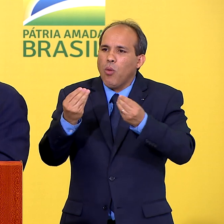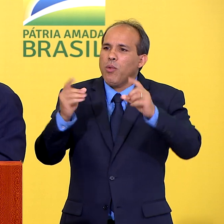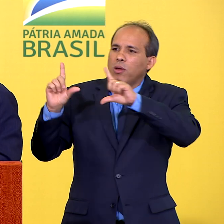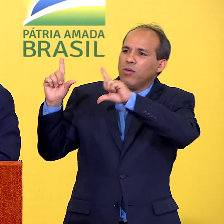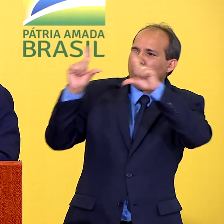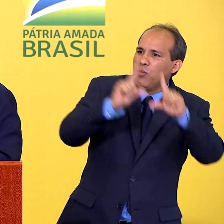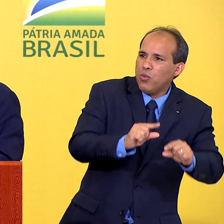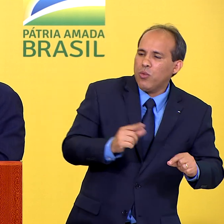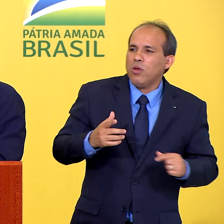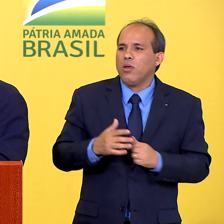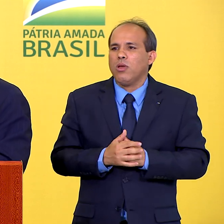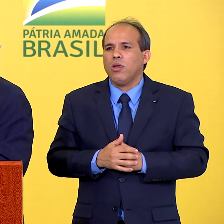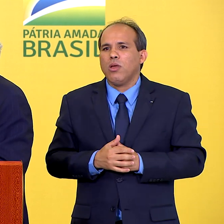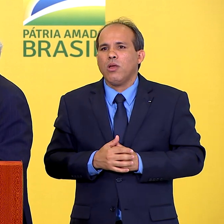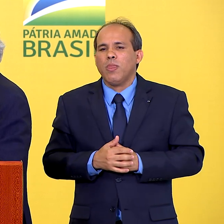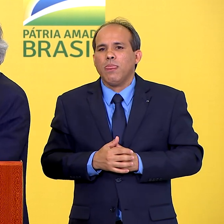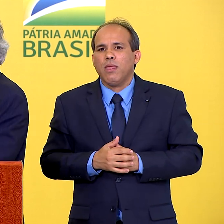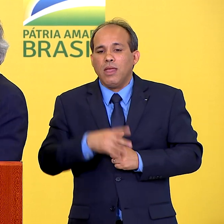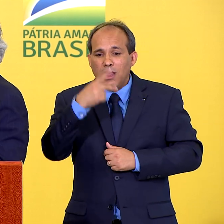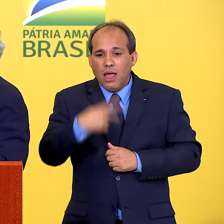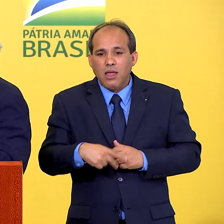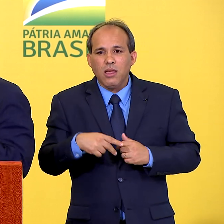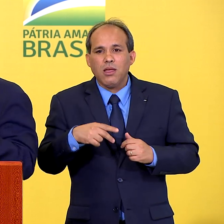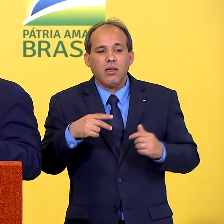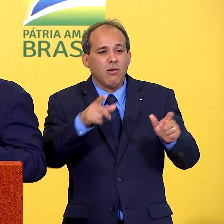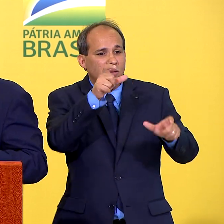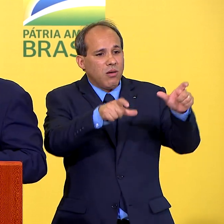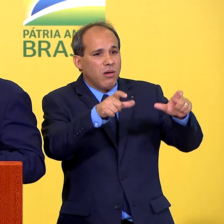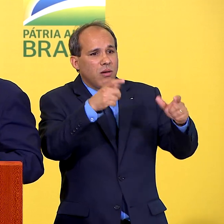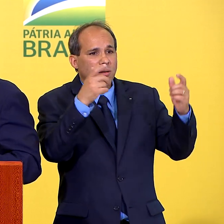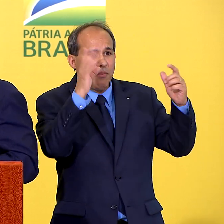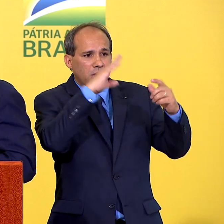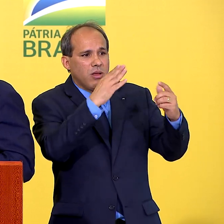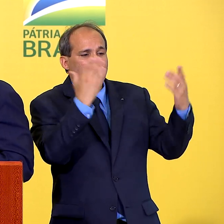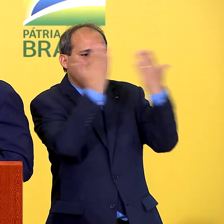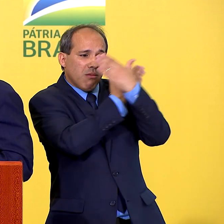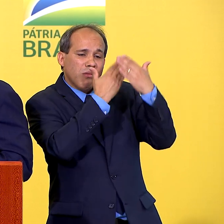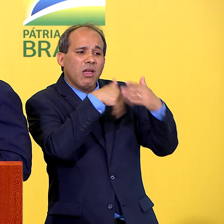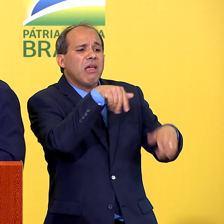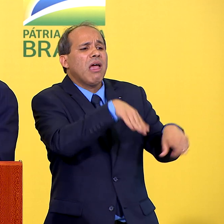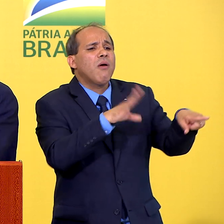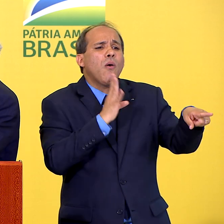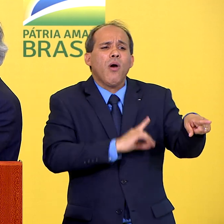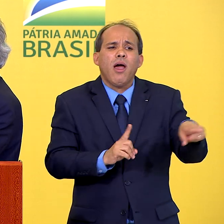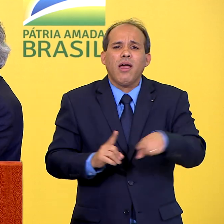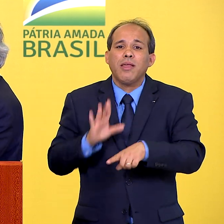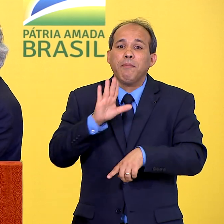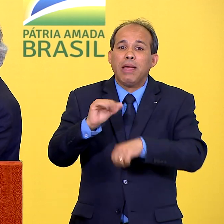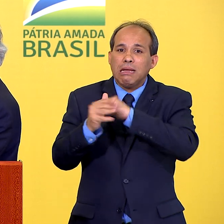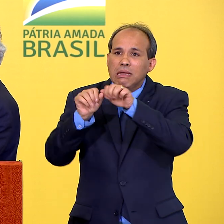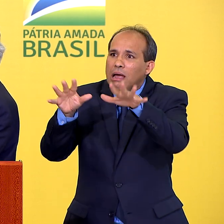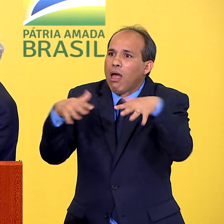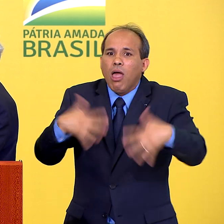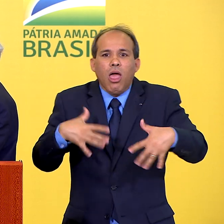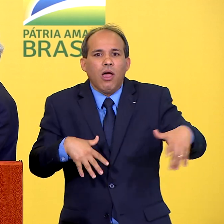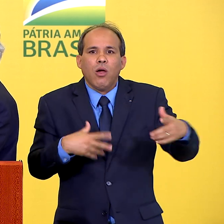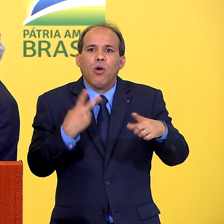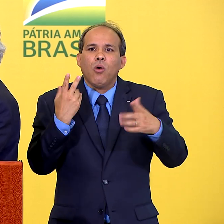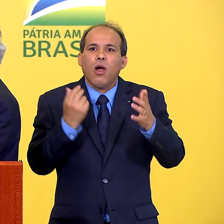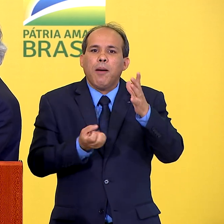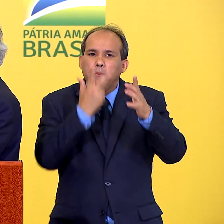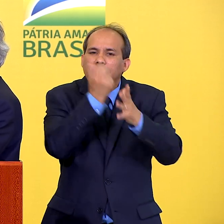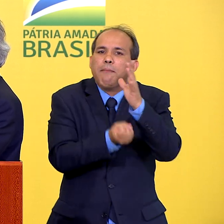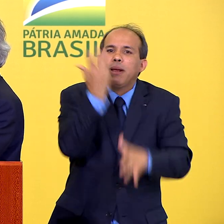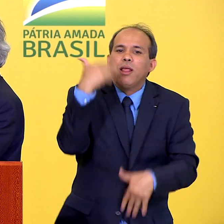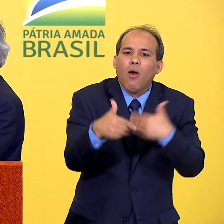dar dignidade a esses brasileiros, que eram invisíveis e que a pandemia revelou. Então, nós tínhamos 46 milhões no mercado